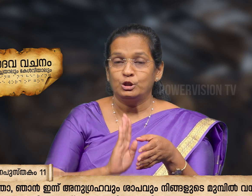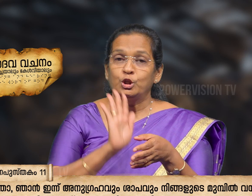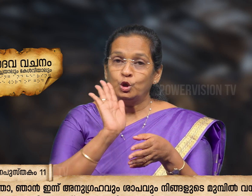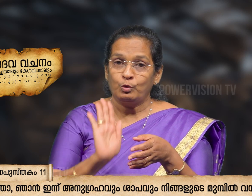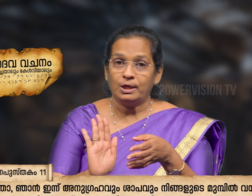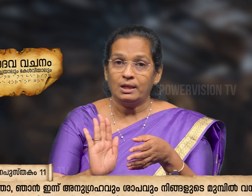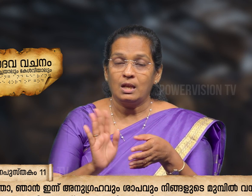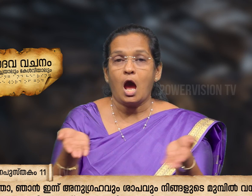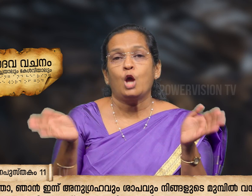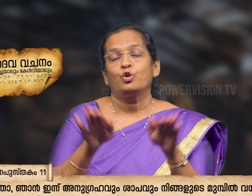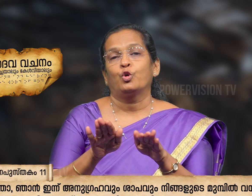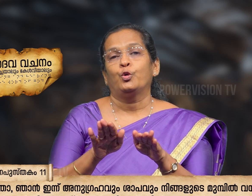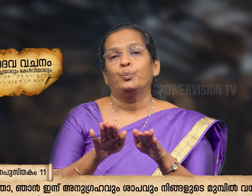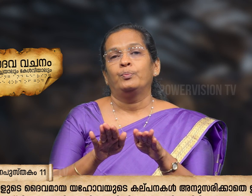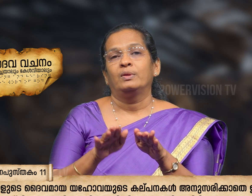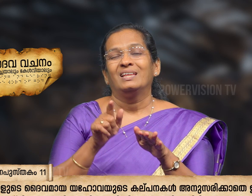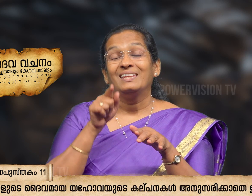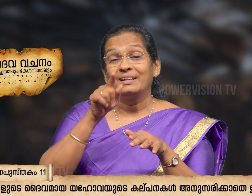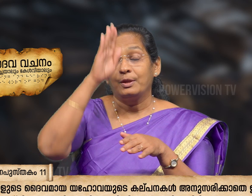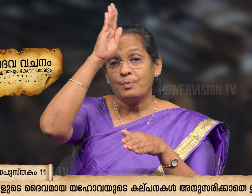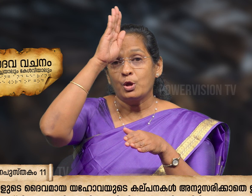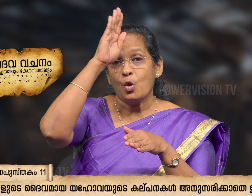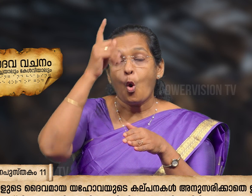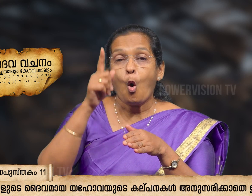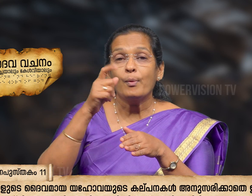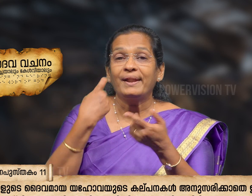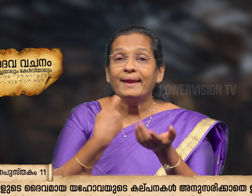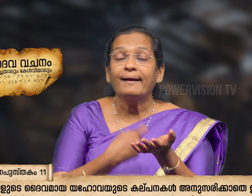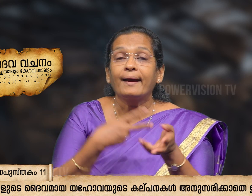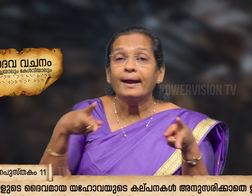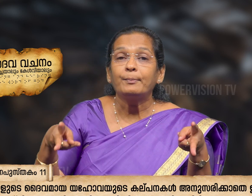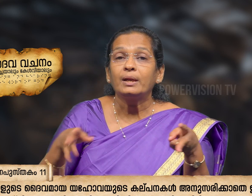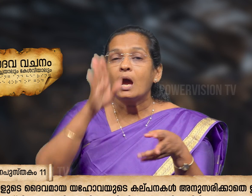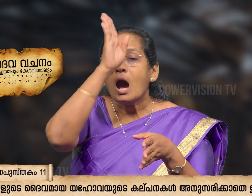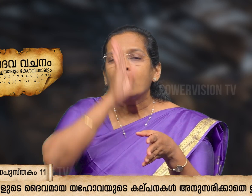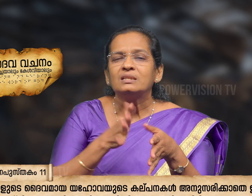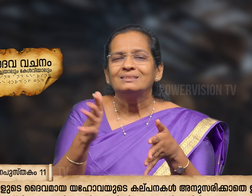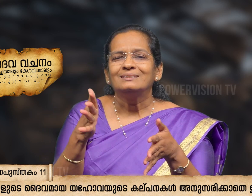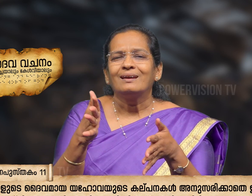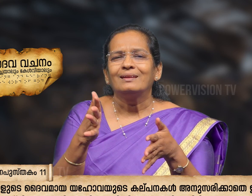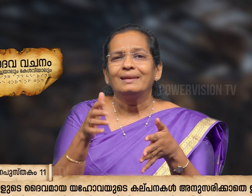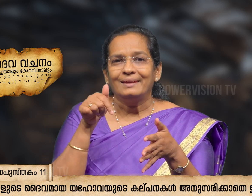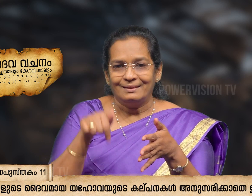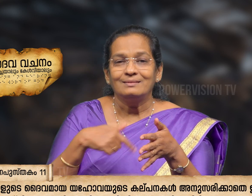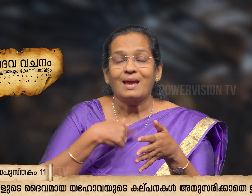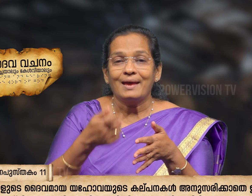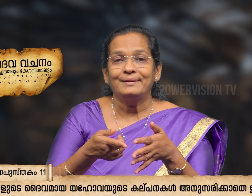അനുസരിക്കുന്നുവെങ്കിൽ അനുഗ്രഹവും. നിങ്ങളുടെ ദൈവമായ യഹോവയുടെ കൽപ്പനകൾ അനുസരിക്കാതെ ഇന്നു ഞാൻ